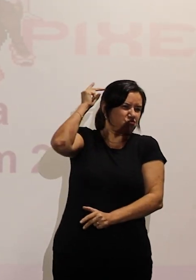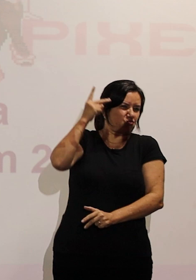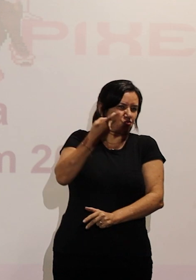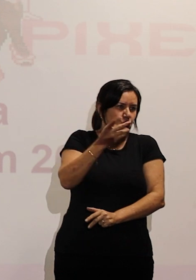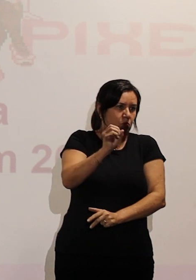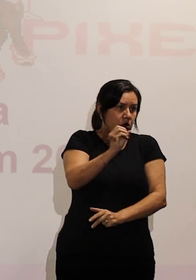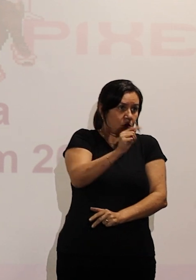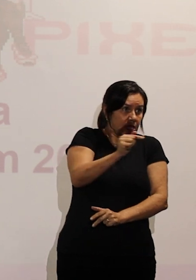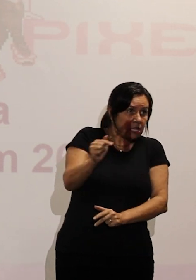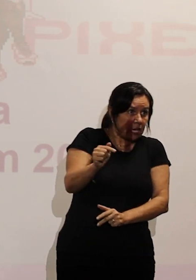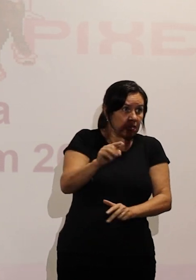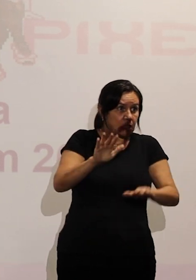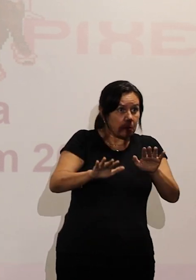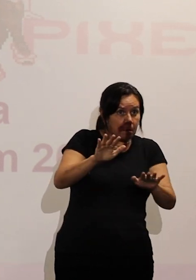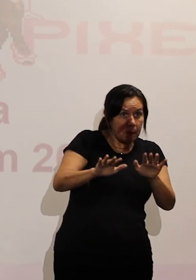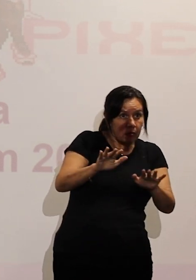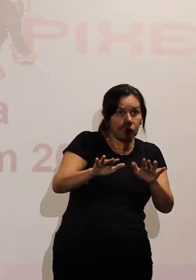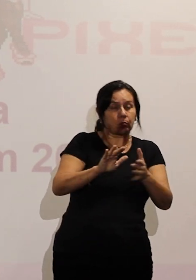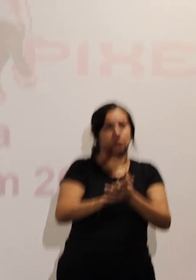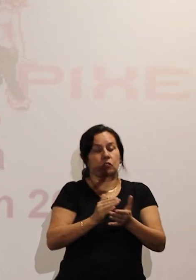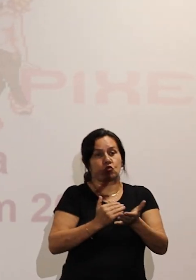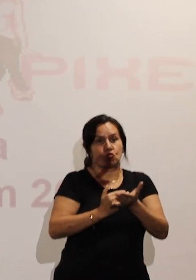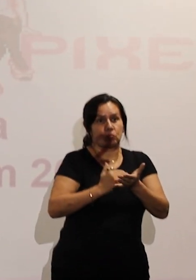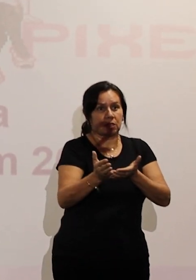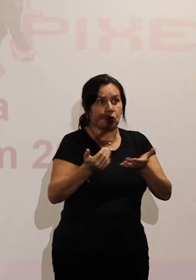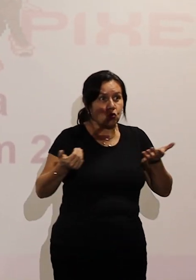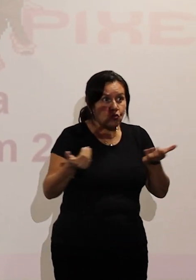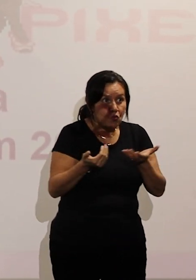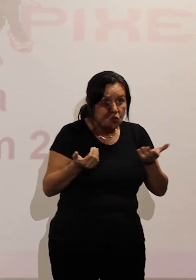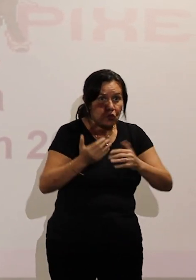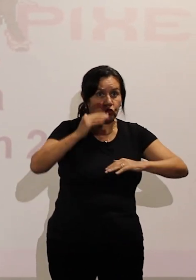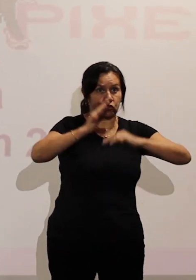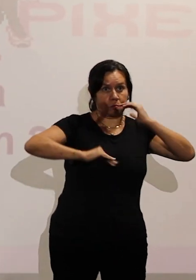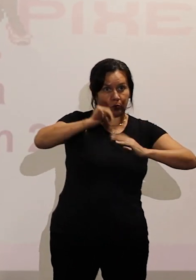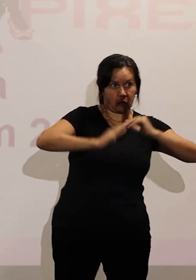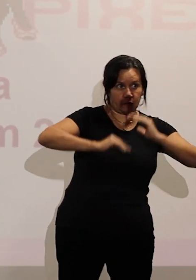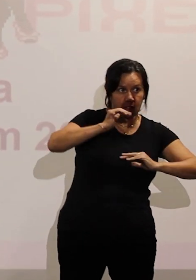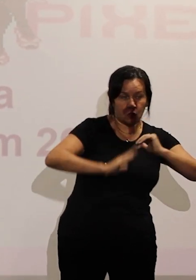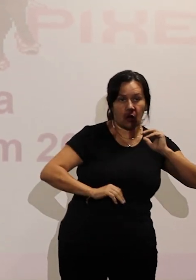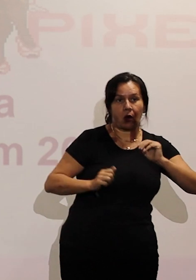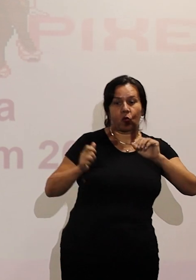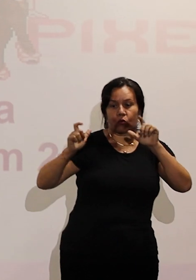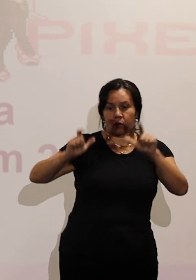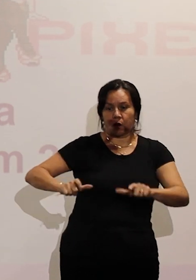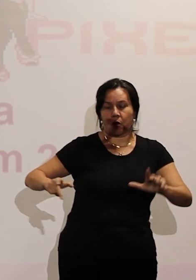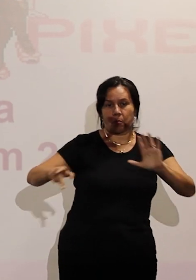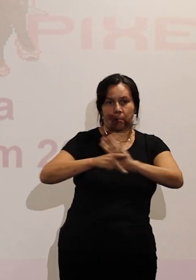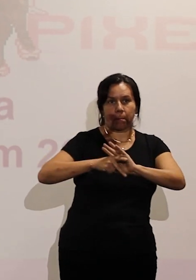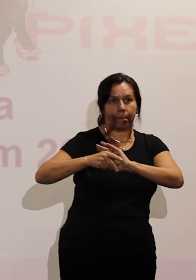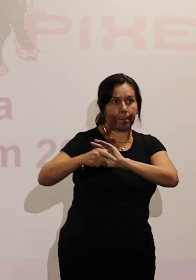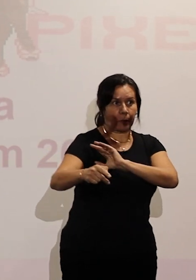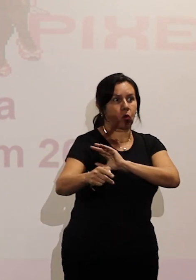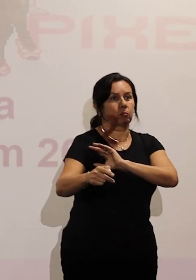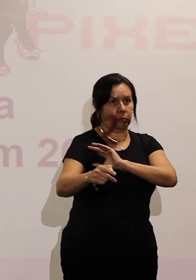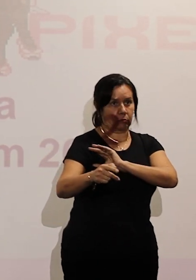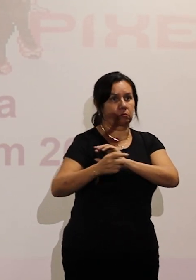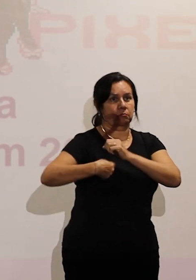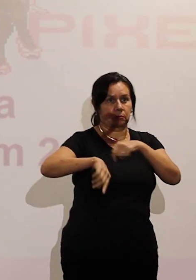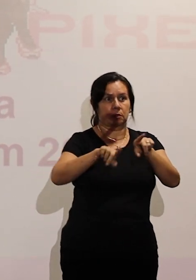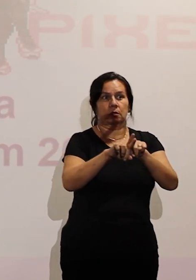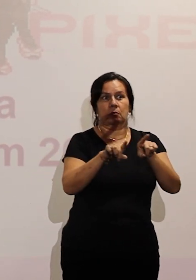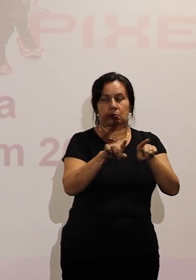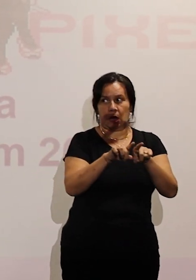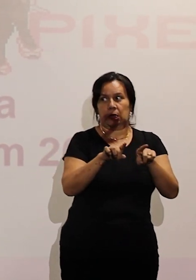mais ou menos, comecei como freelancer. Hoje eu estou trabalhando no estúdio Maildoll. E